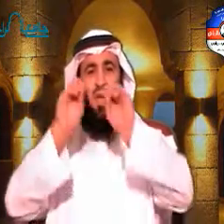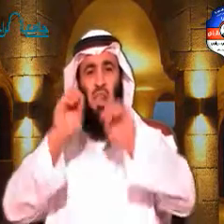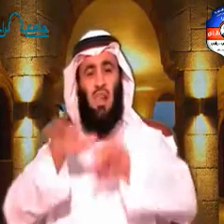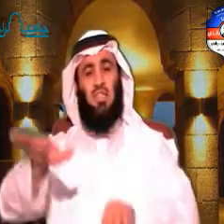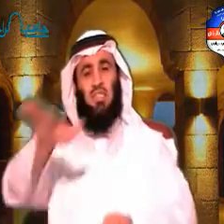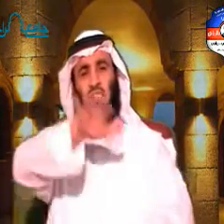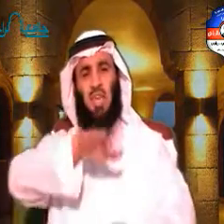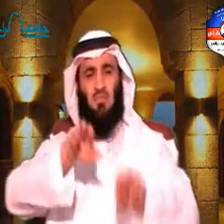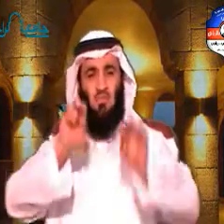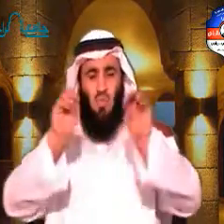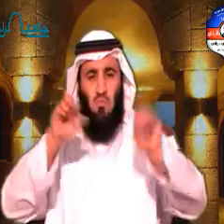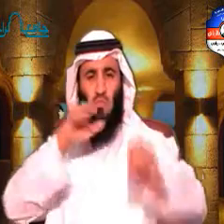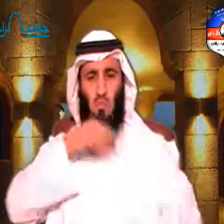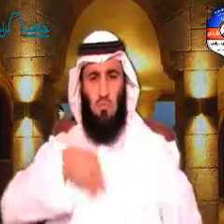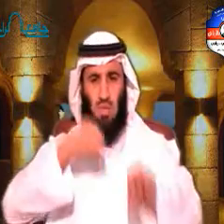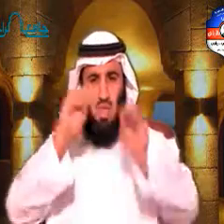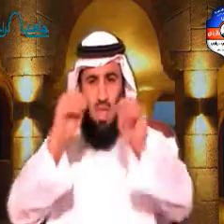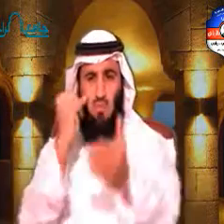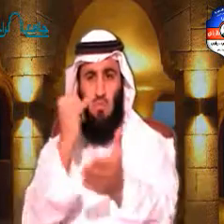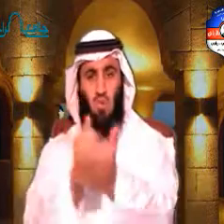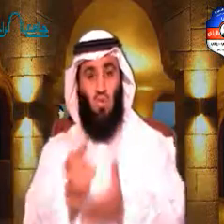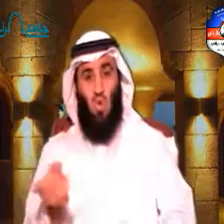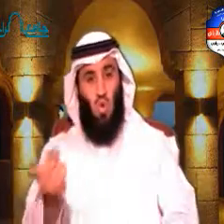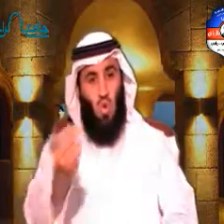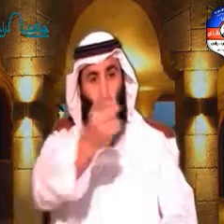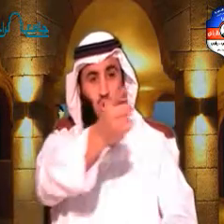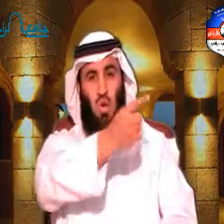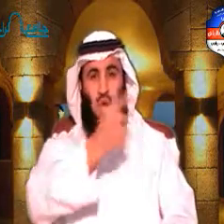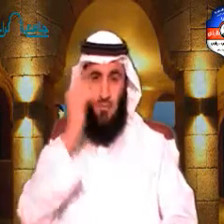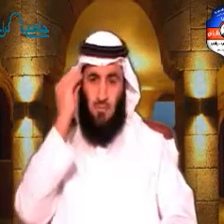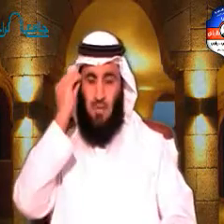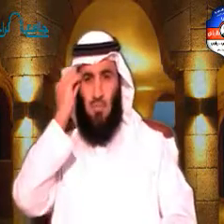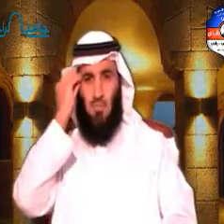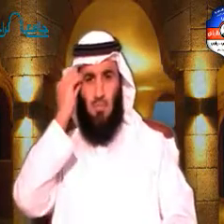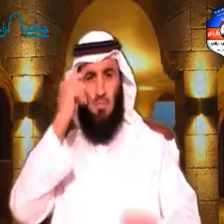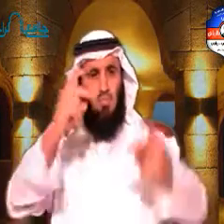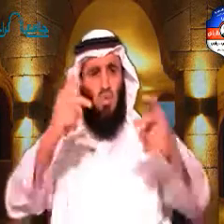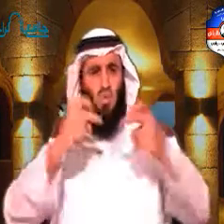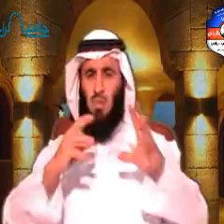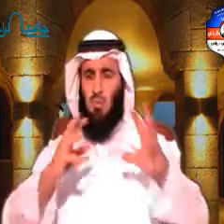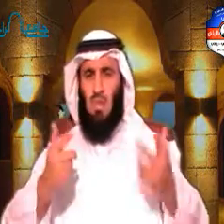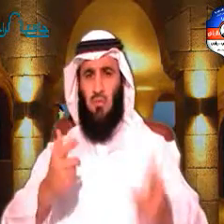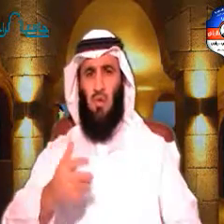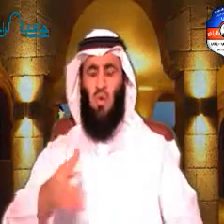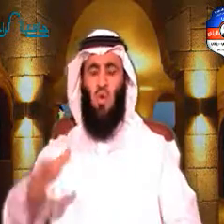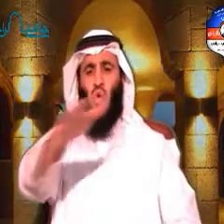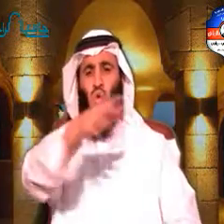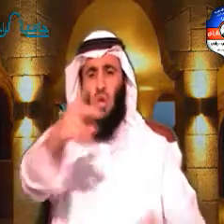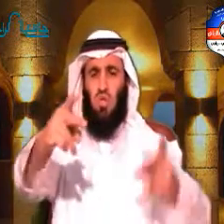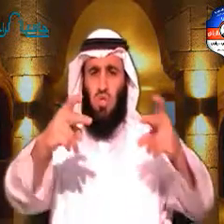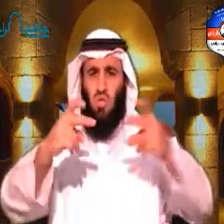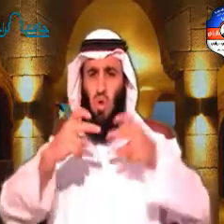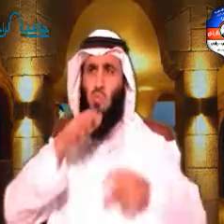مسؤولون عني، فما أنتم قائلون؟ قالوا: نشهد أنك قد بلغت وأديت